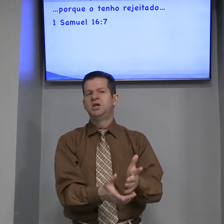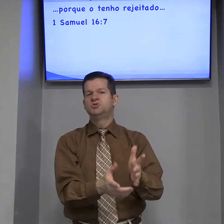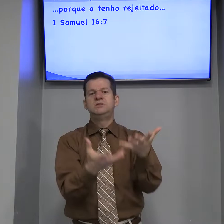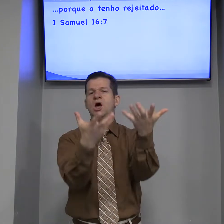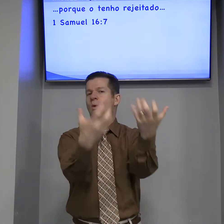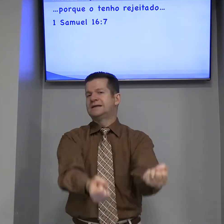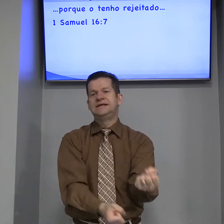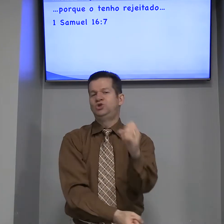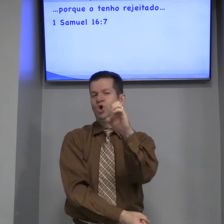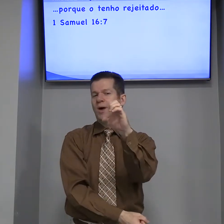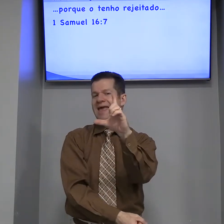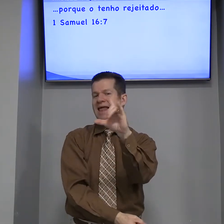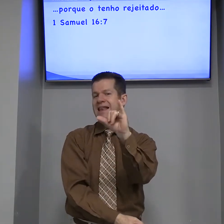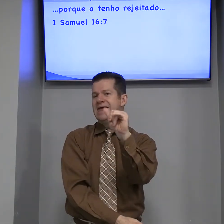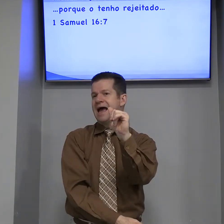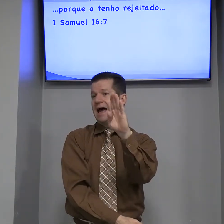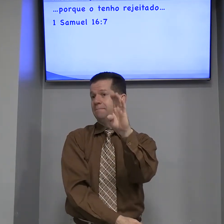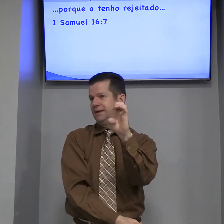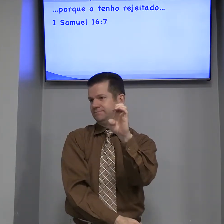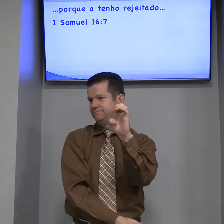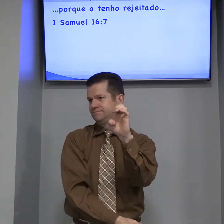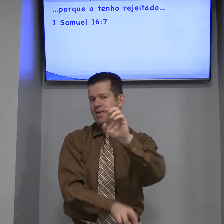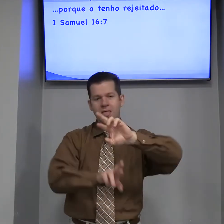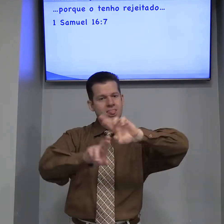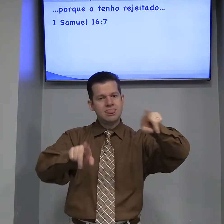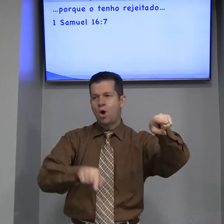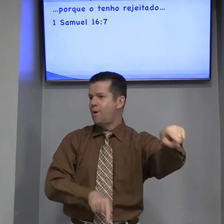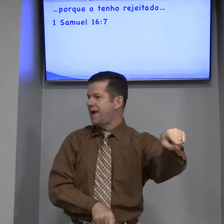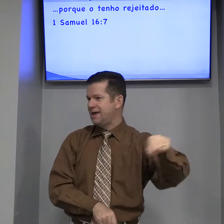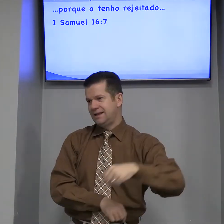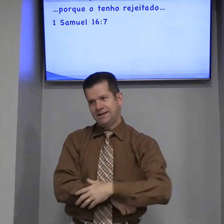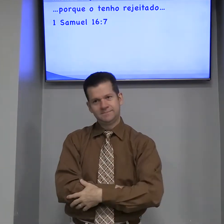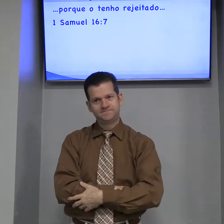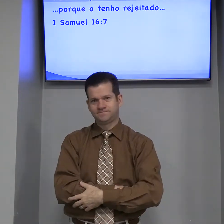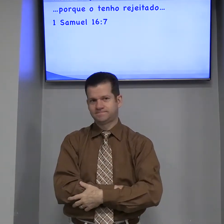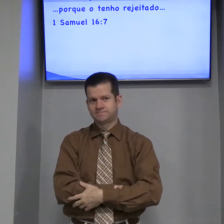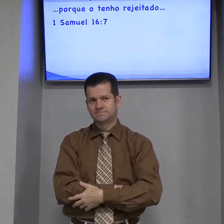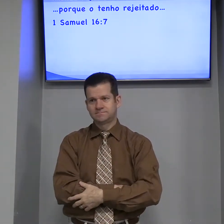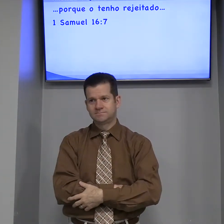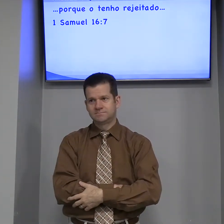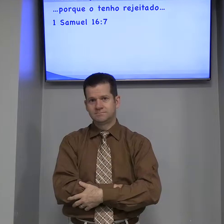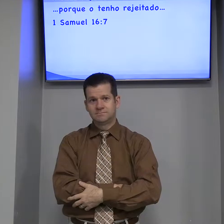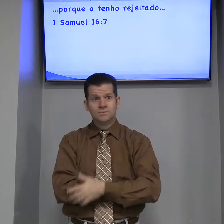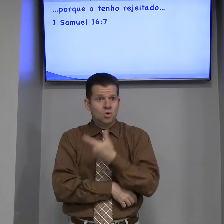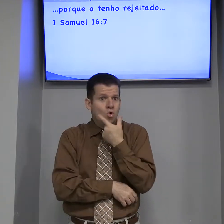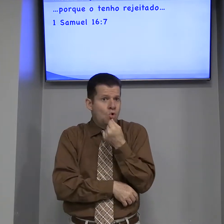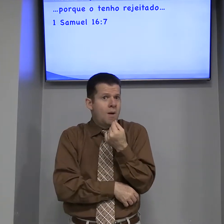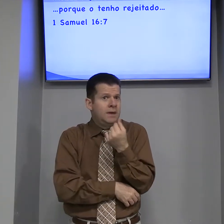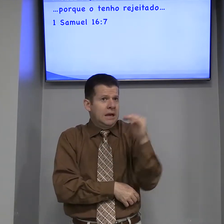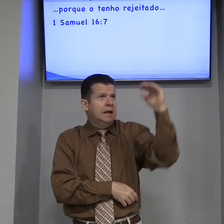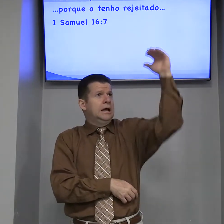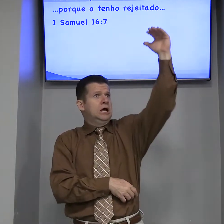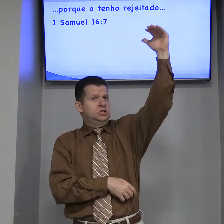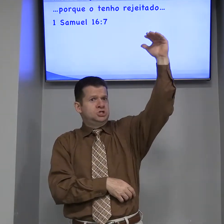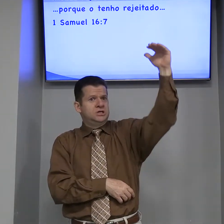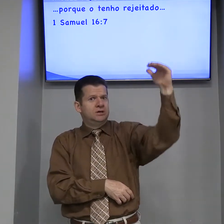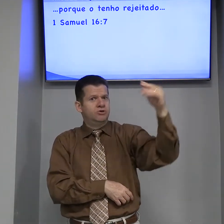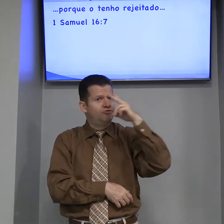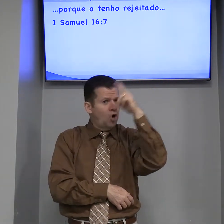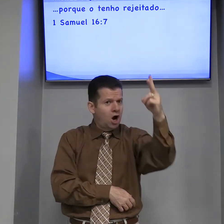Deus não aceitou Eliabe. Não é ele. Um homem grande,